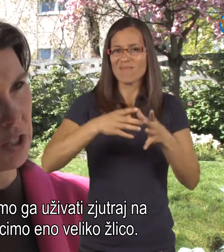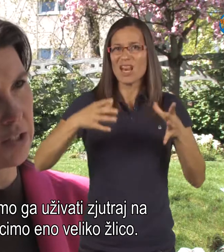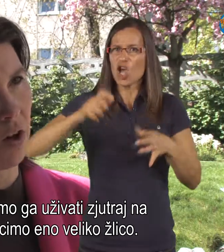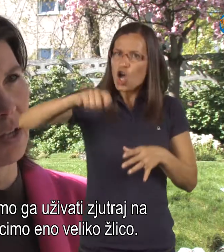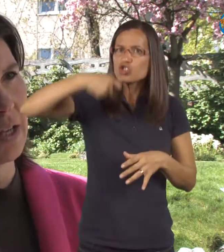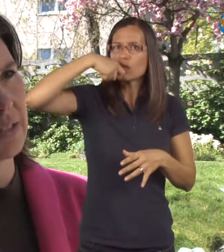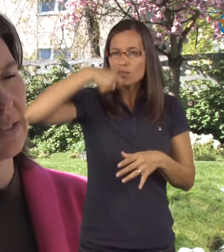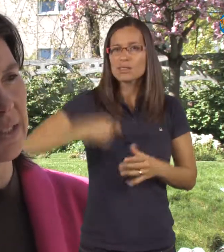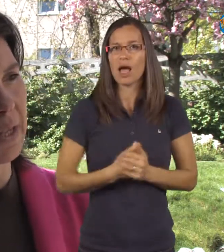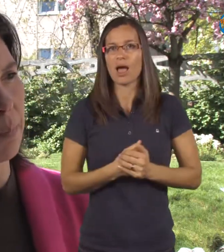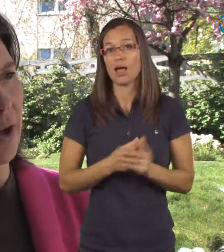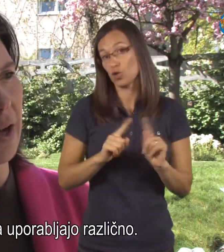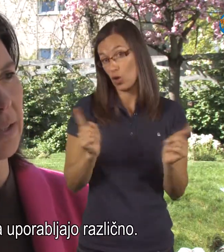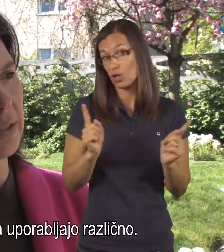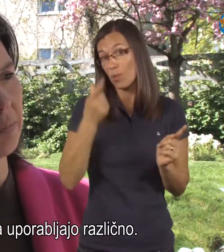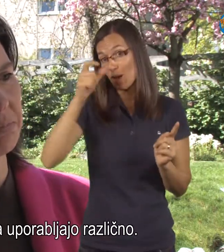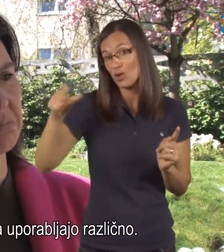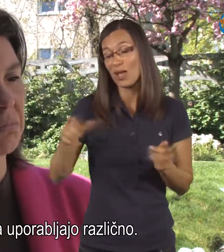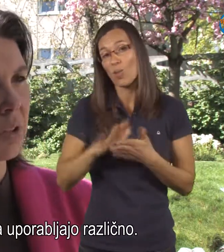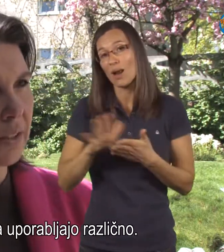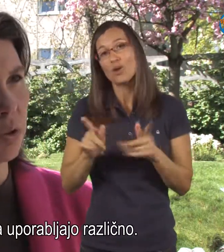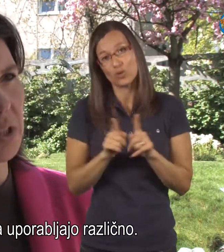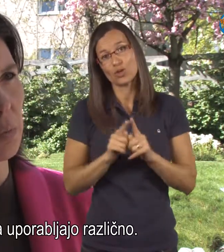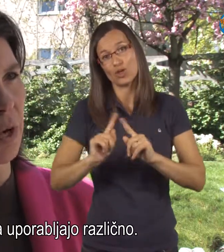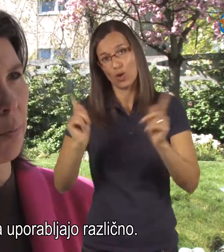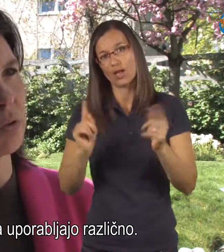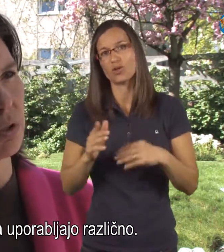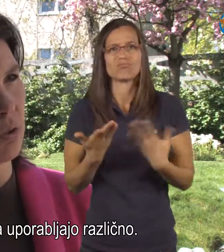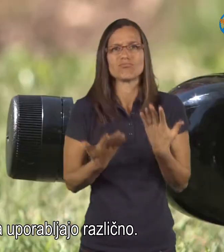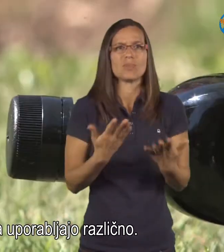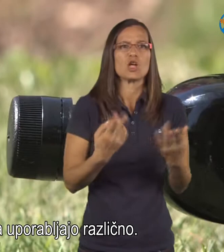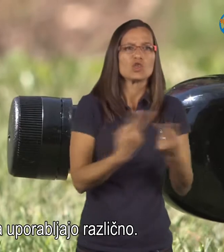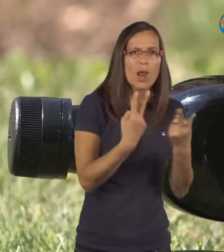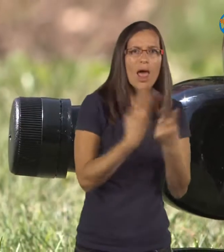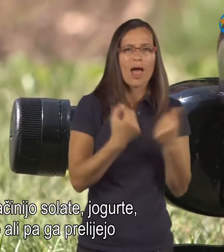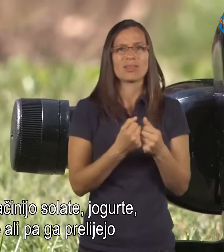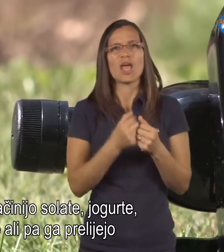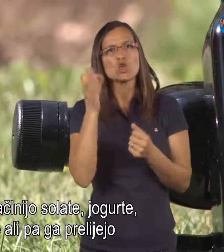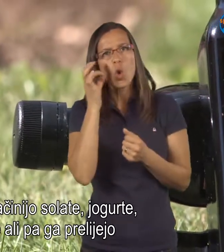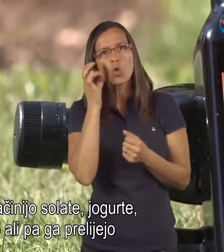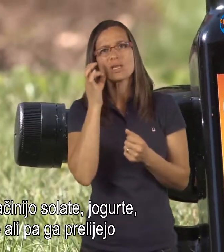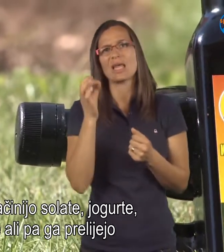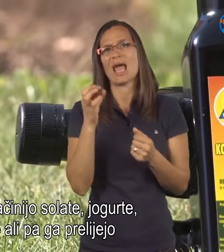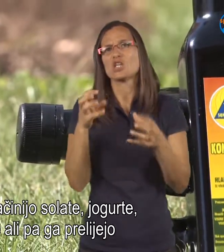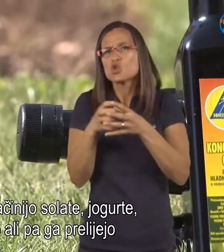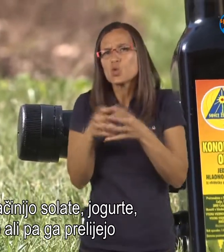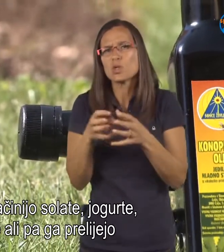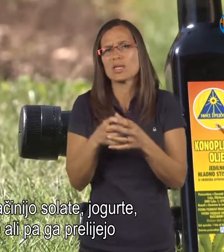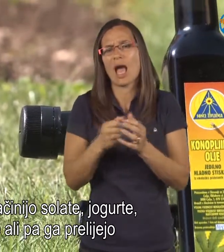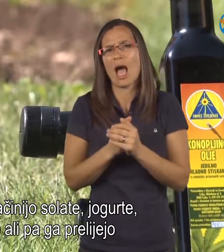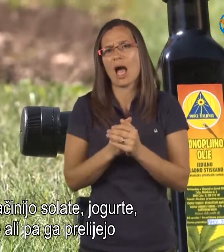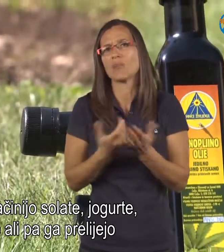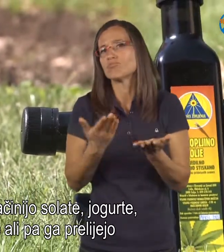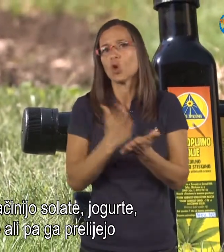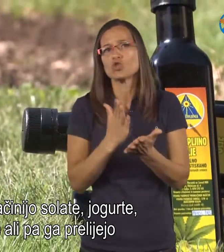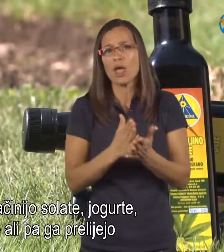veliko žlico, sicer pa ga ljudje uporabljajo tudi drugače na solatke, jogurte,